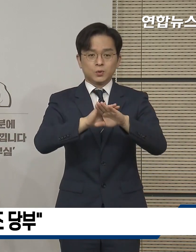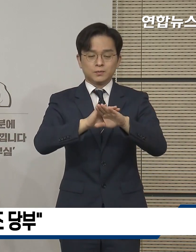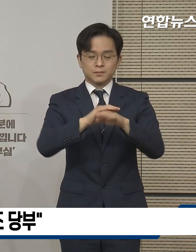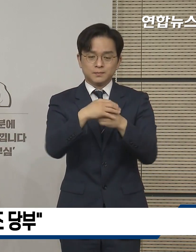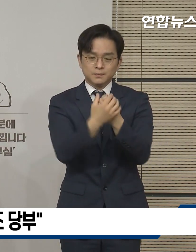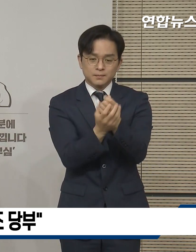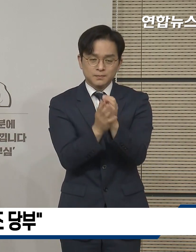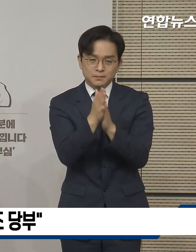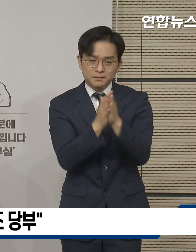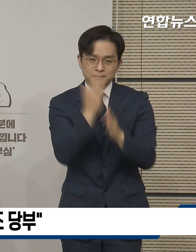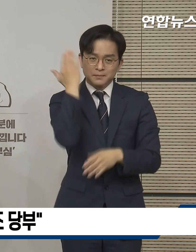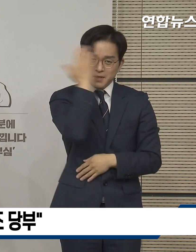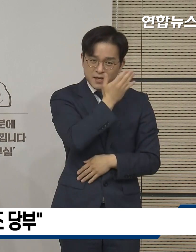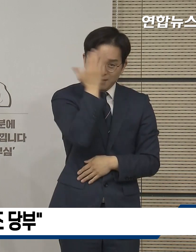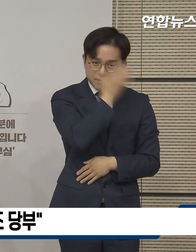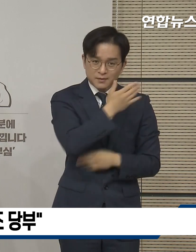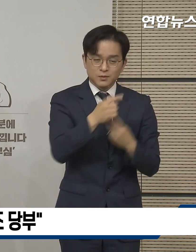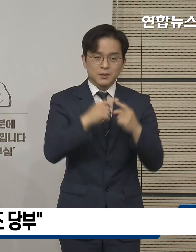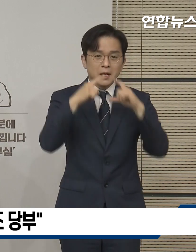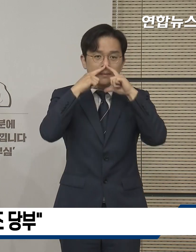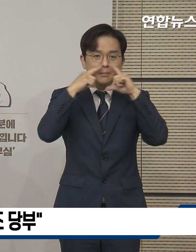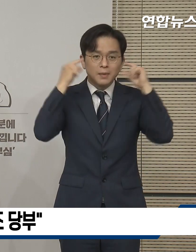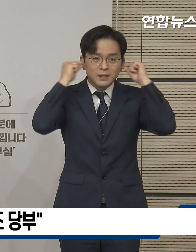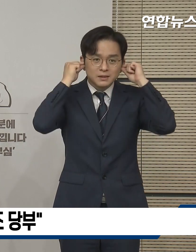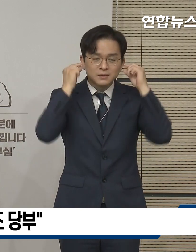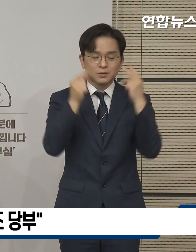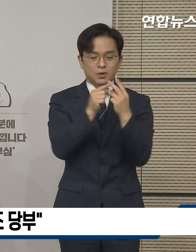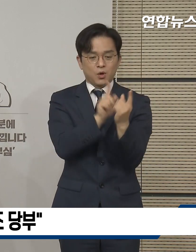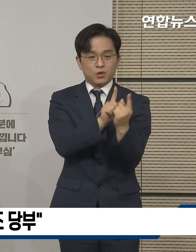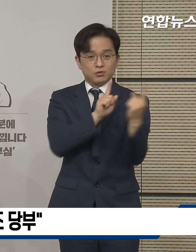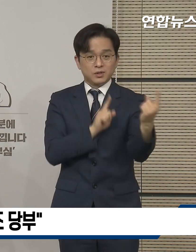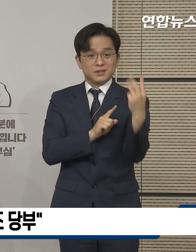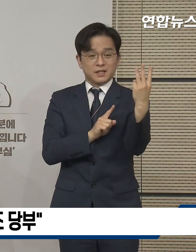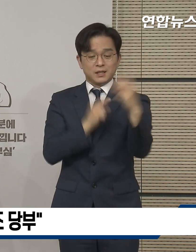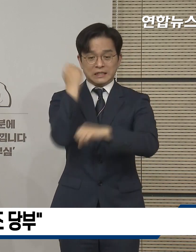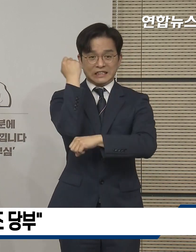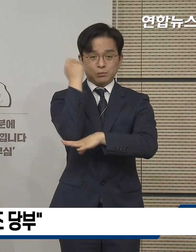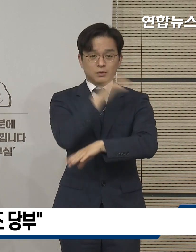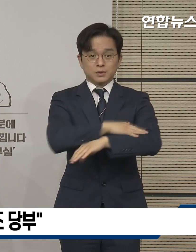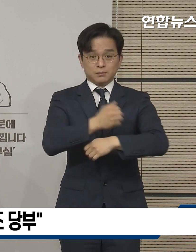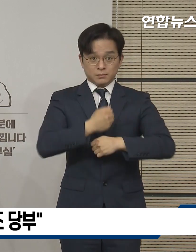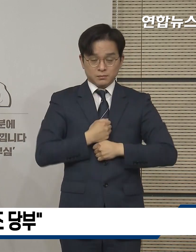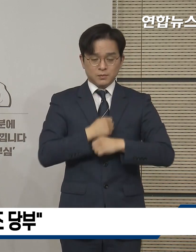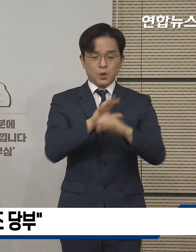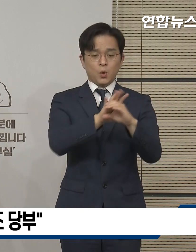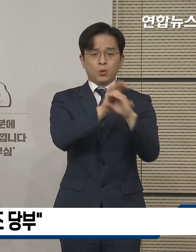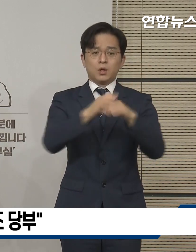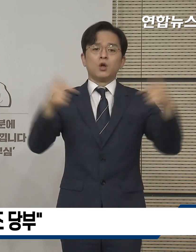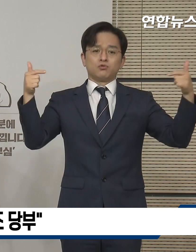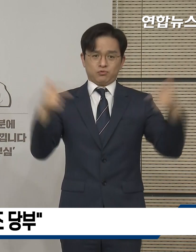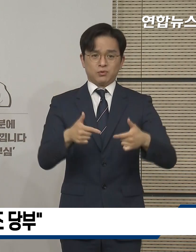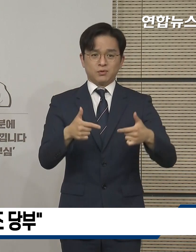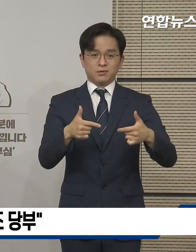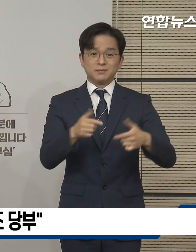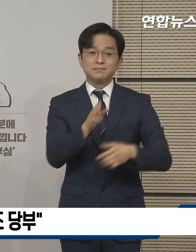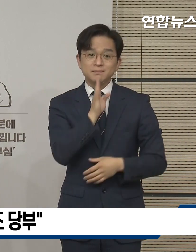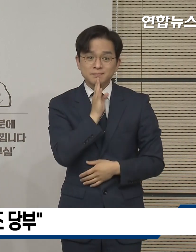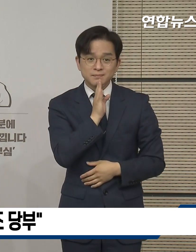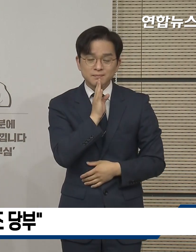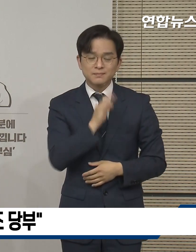방역 수칙만 지켜도 집단 감염의 가능성을 대폭 줄일 수 있다는 점을 잘 알고 계실